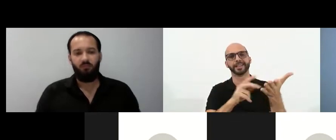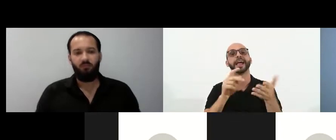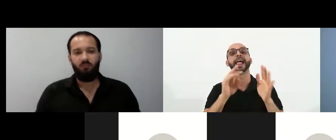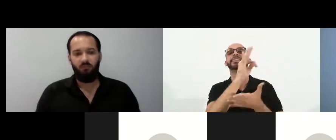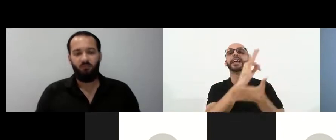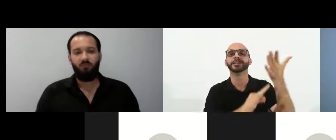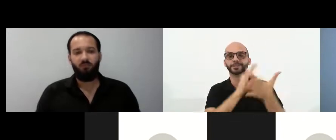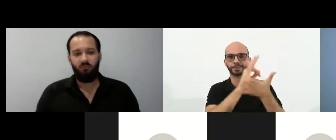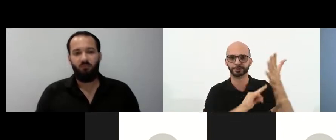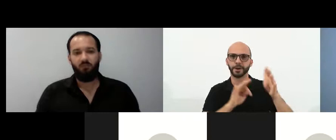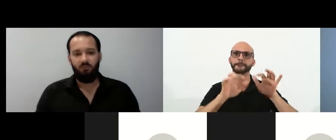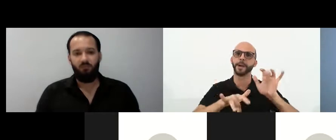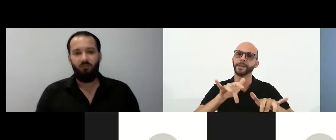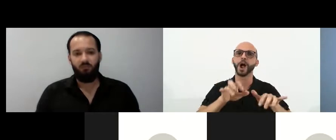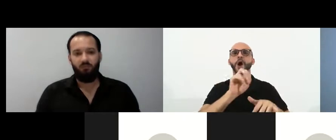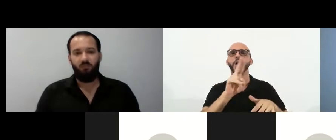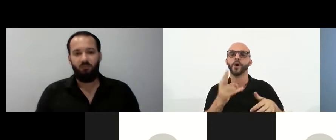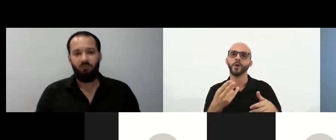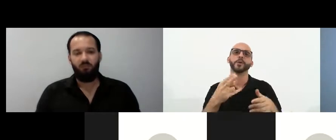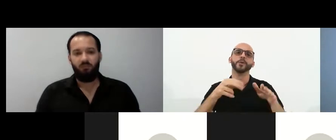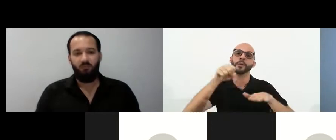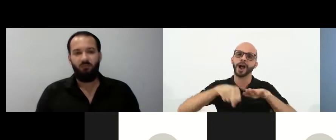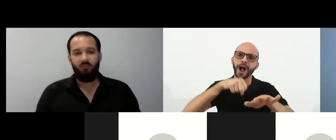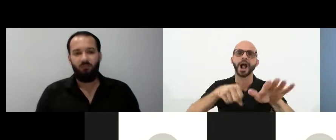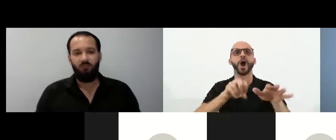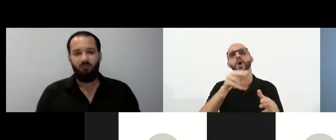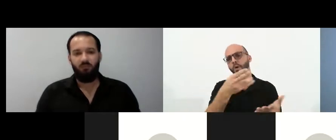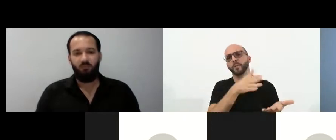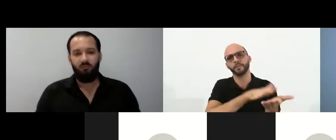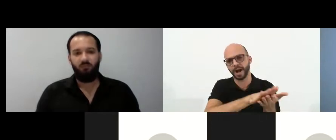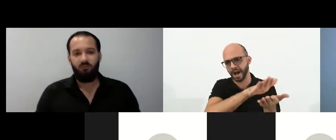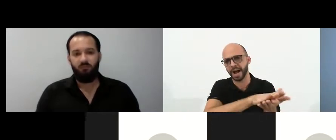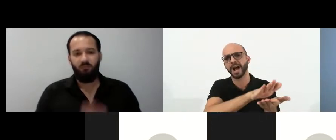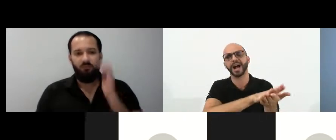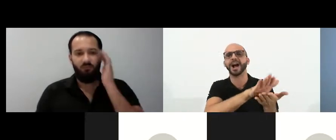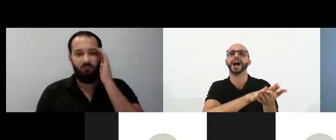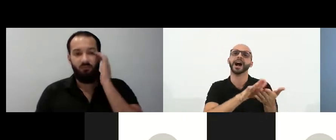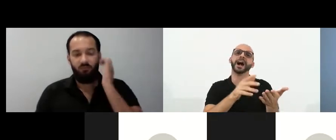uma tecnologia que era utilizada, os textos, a datilografia,